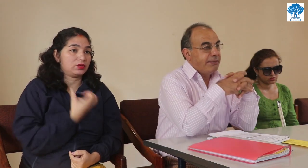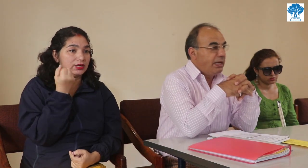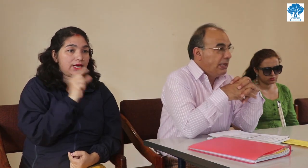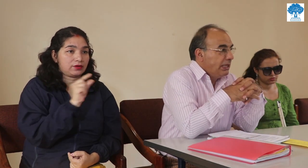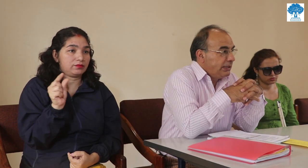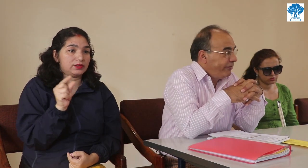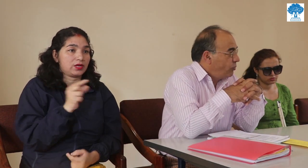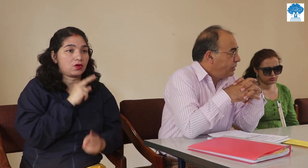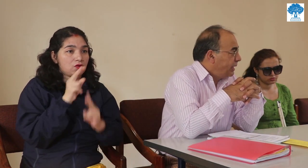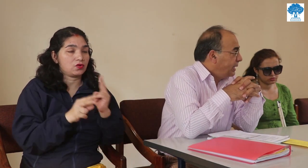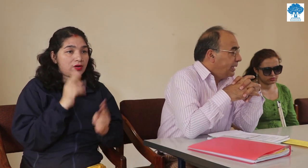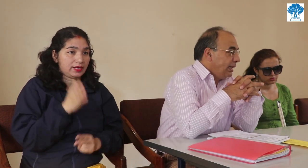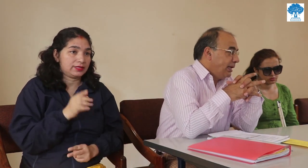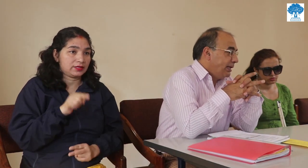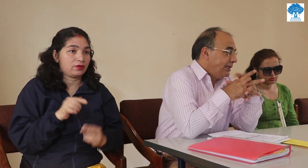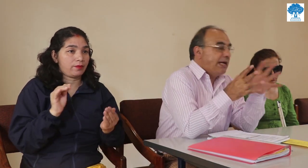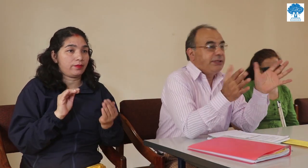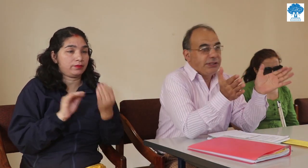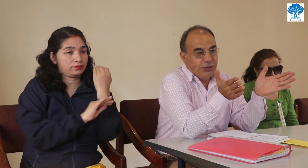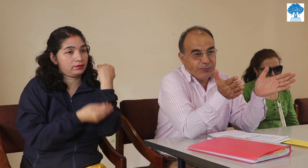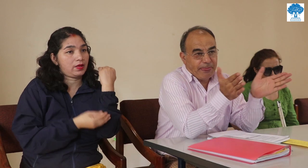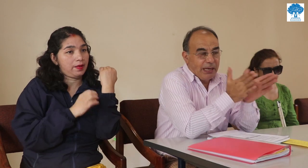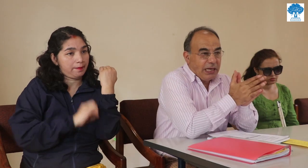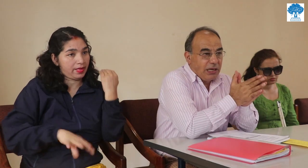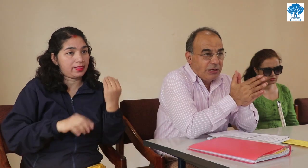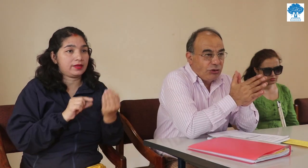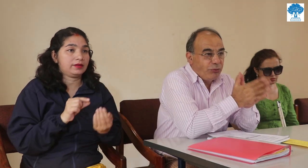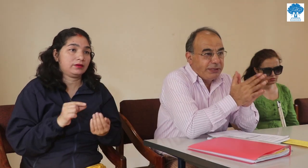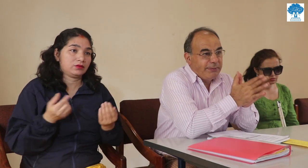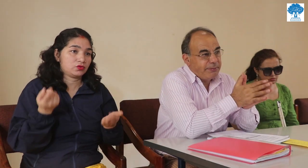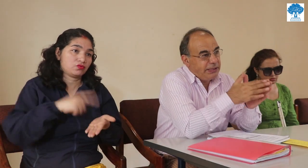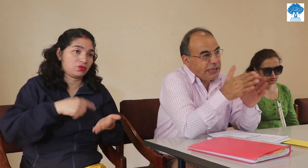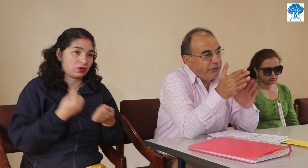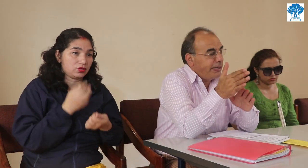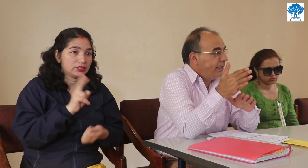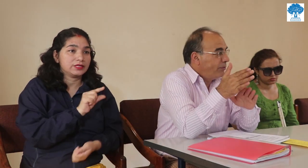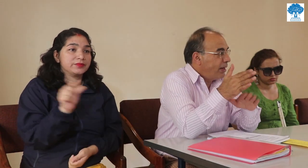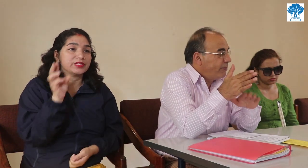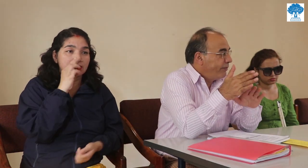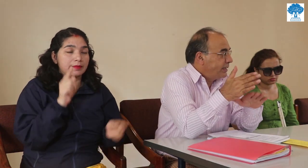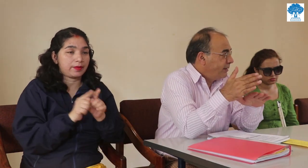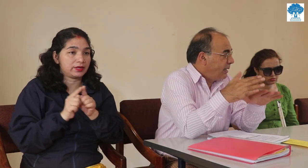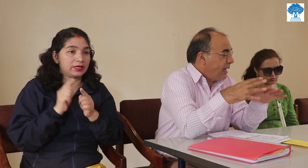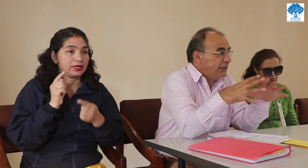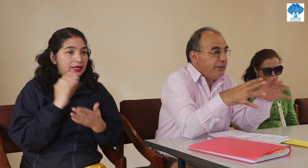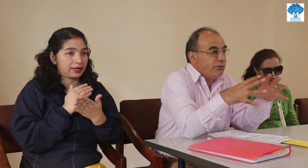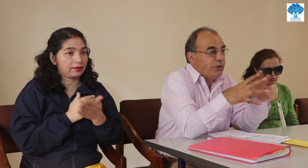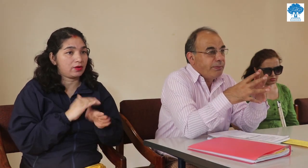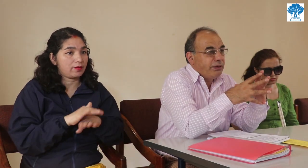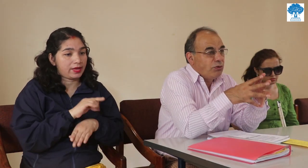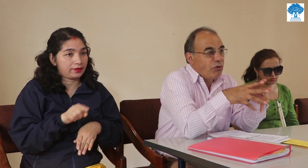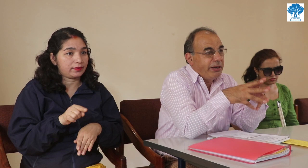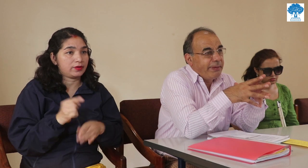भन्ने हिसाबमा सेफ एबोर्सनलाई इस्टाब्लिस गर्यो र त्यो विषयमा पनि त्यहाँ तपाईँले प्रोग्राम अफ एक्सनमा